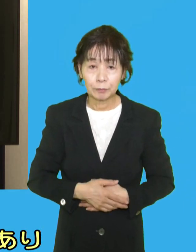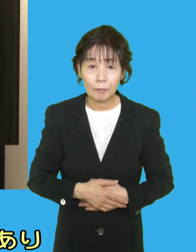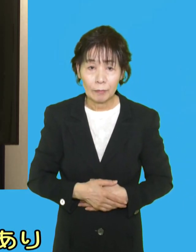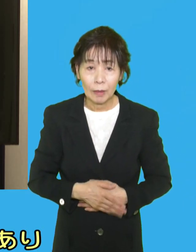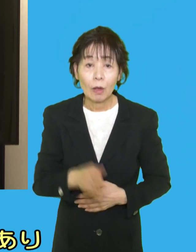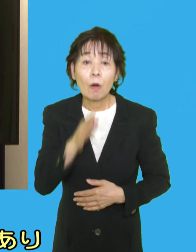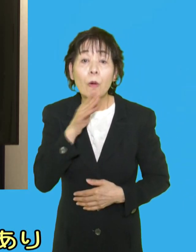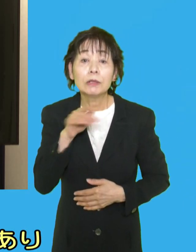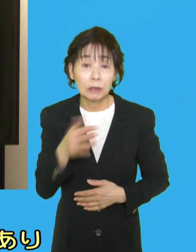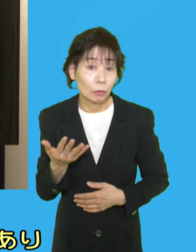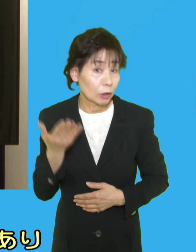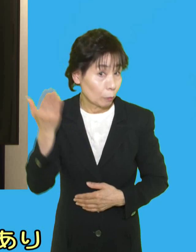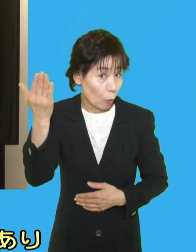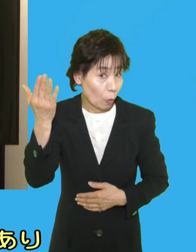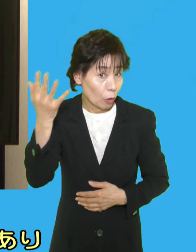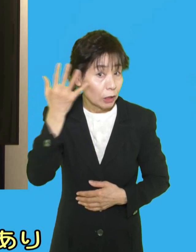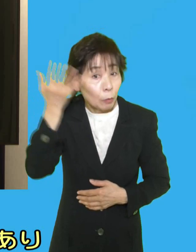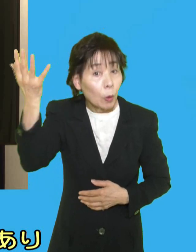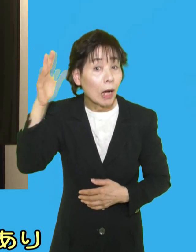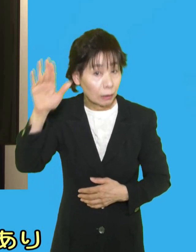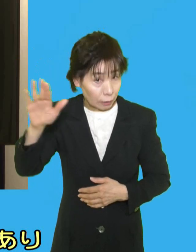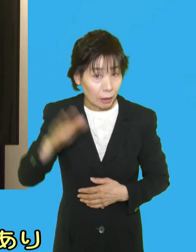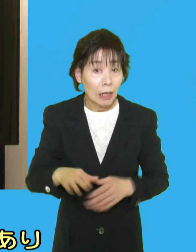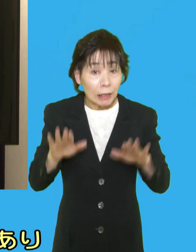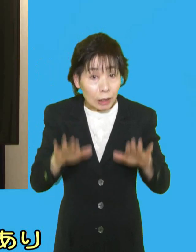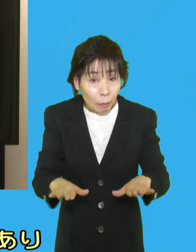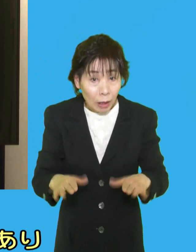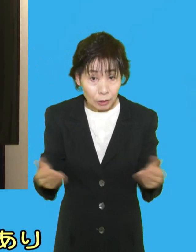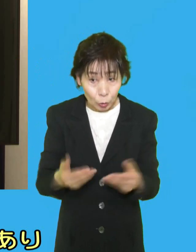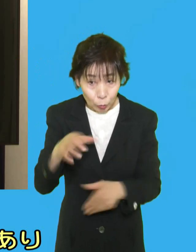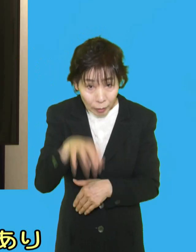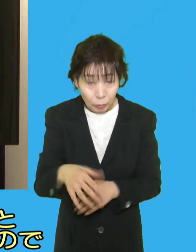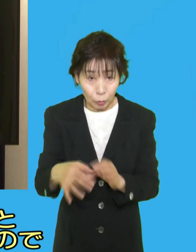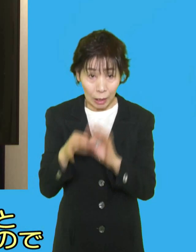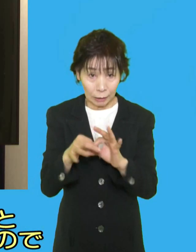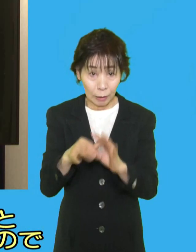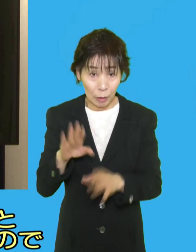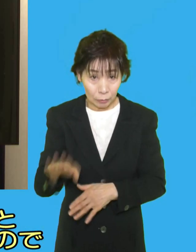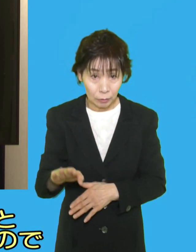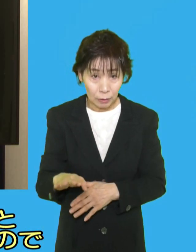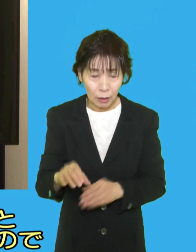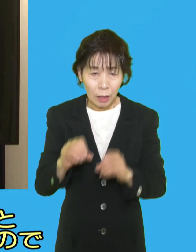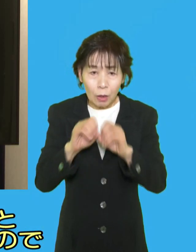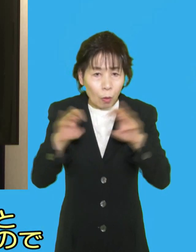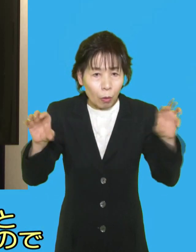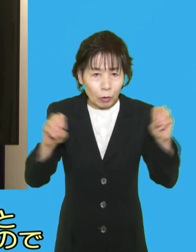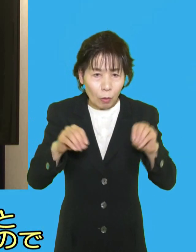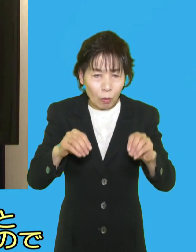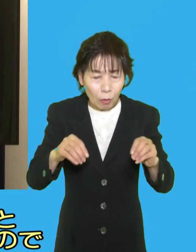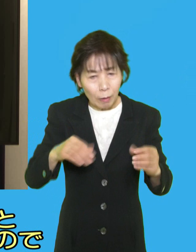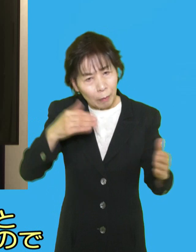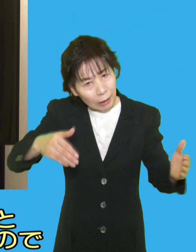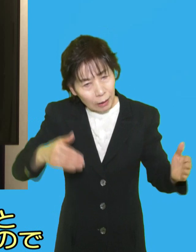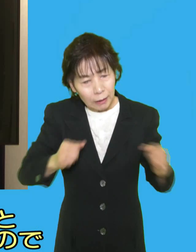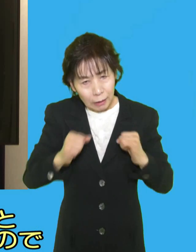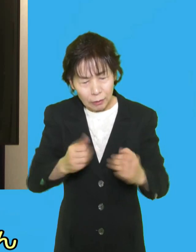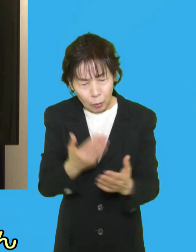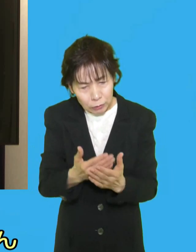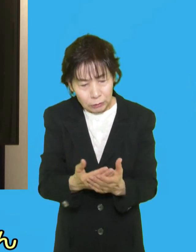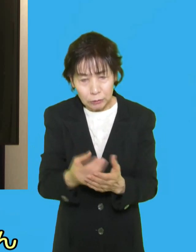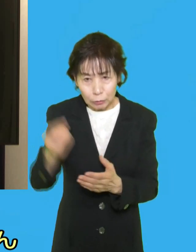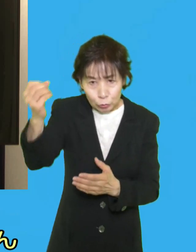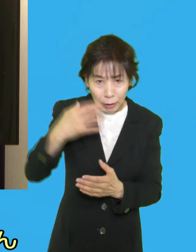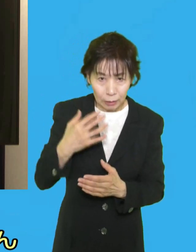ご本人の希望ですね、はいはい、今 の, その職場との関係もあって公表しないでほしいというご本人の希望があります